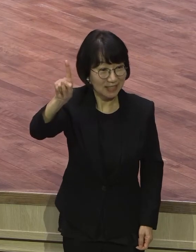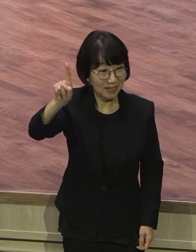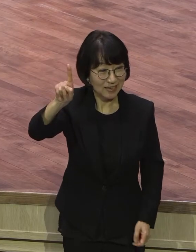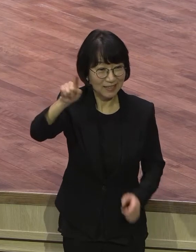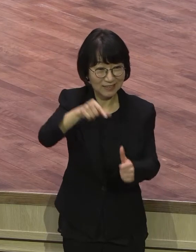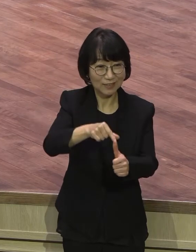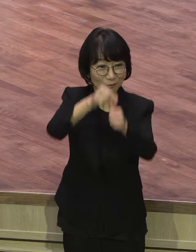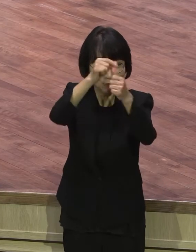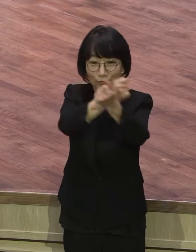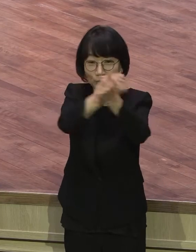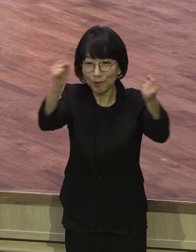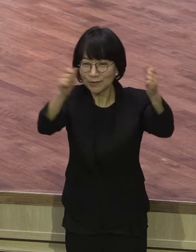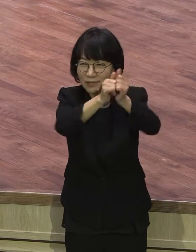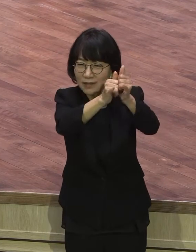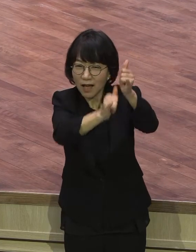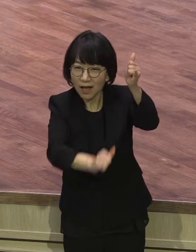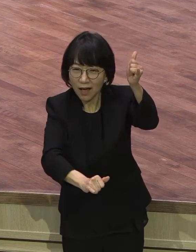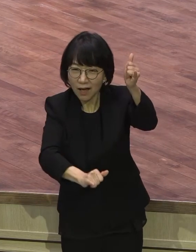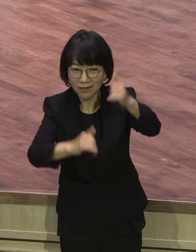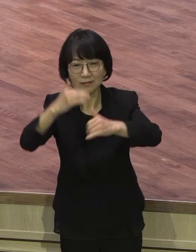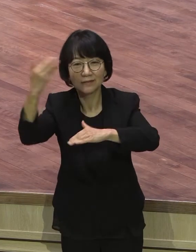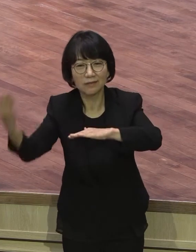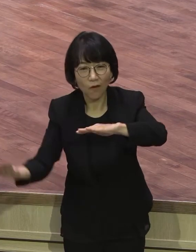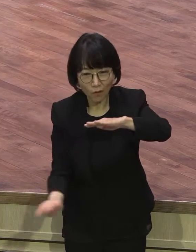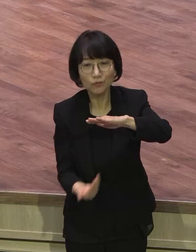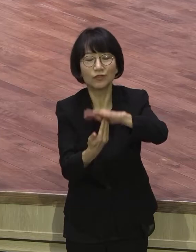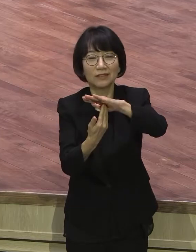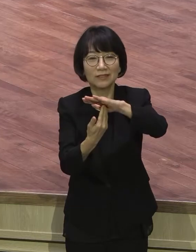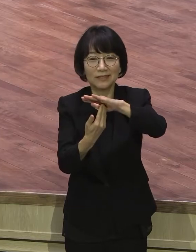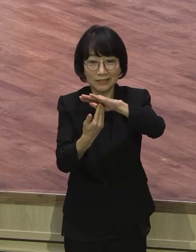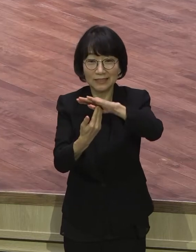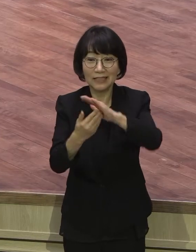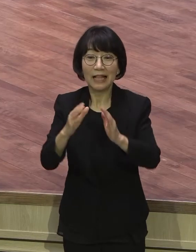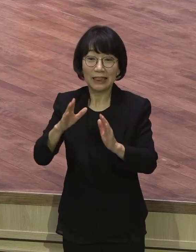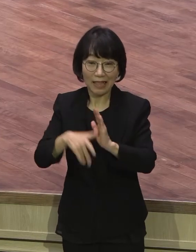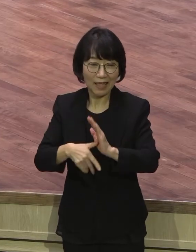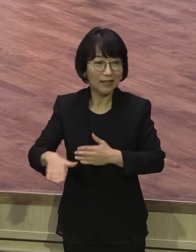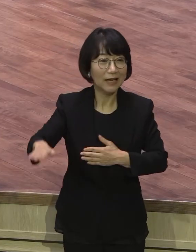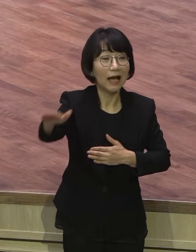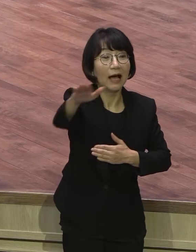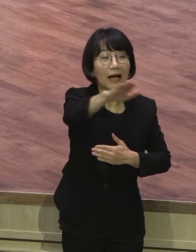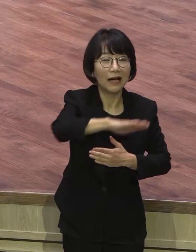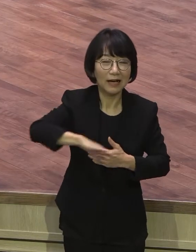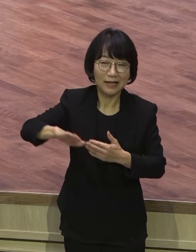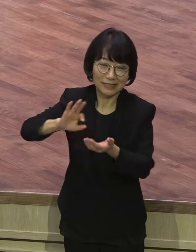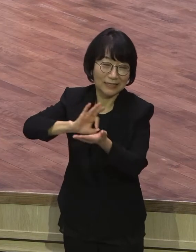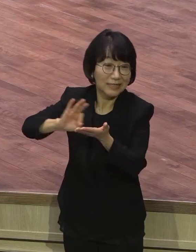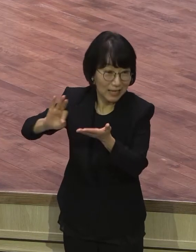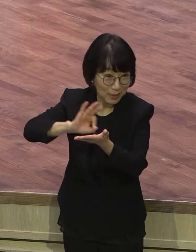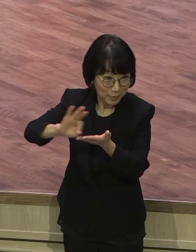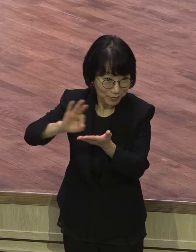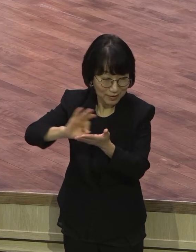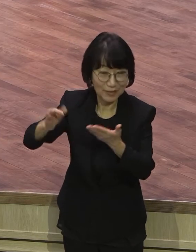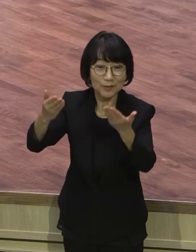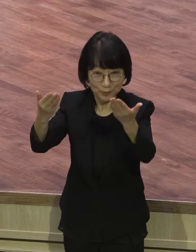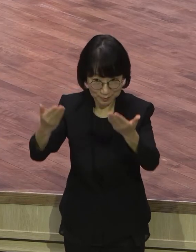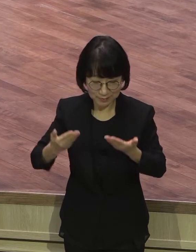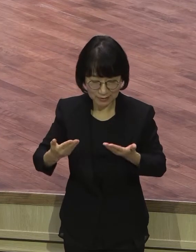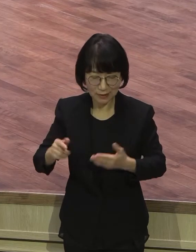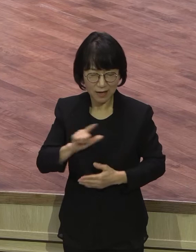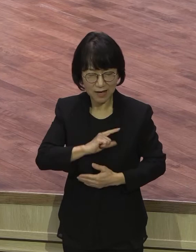우리는 이런 구속사 성취의 도구로 쓰임받는 것이 최고의 행복이다.